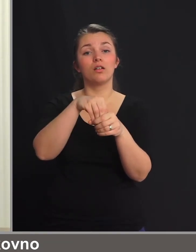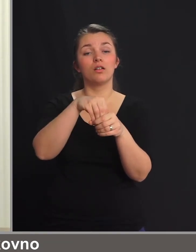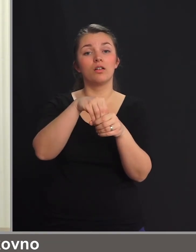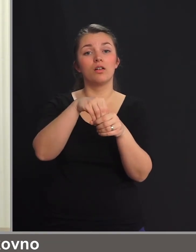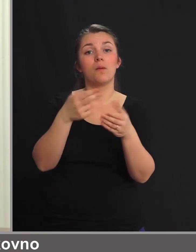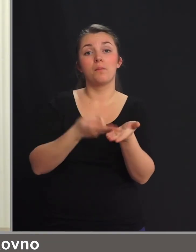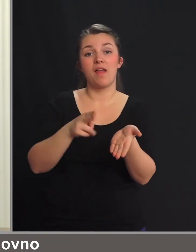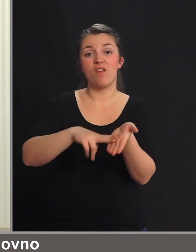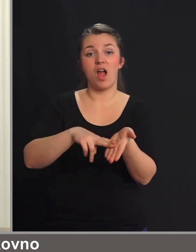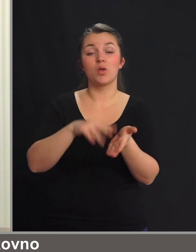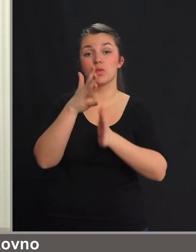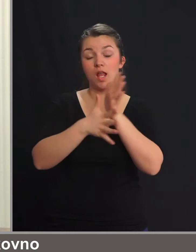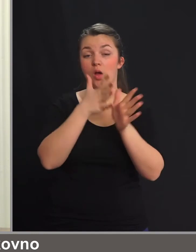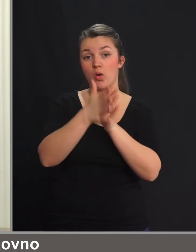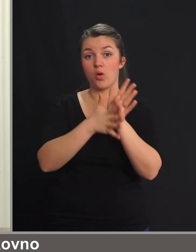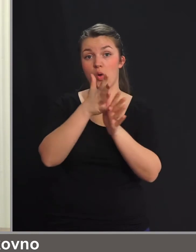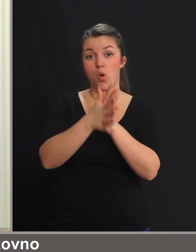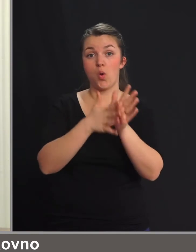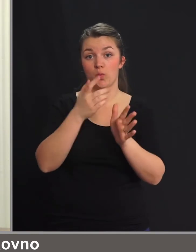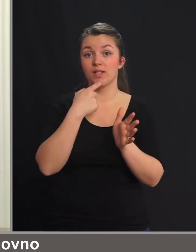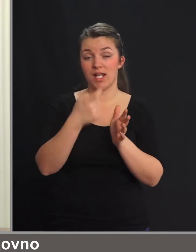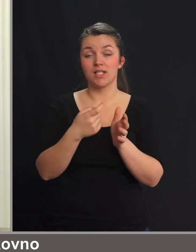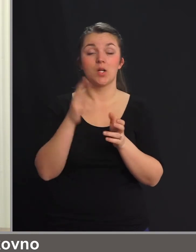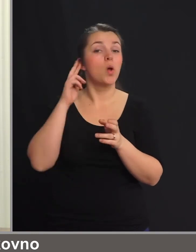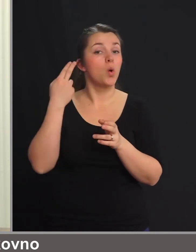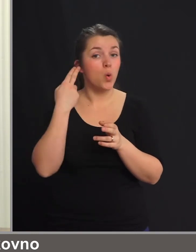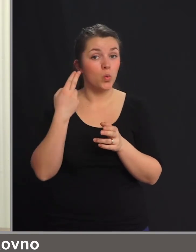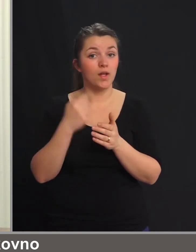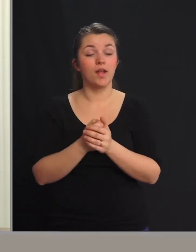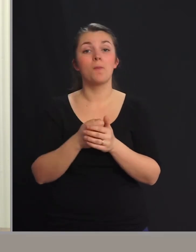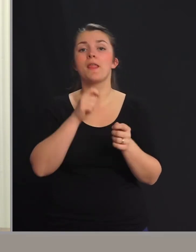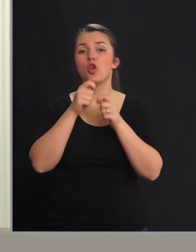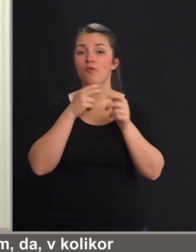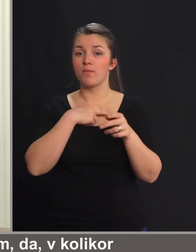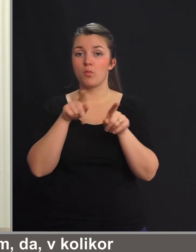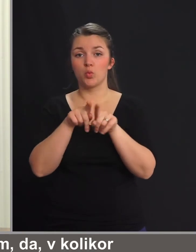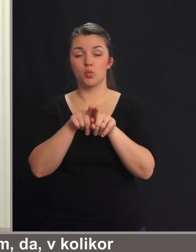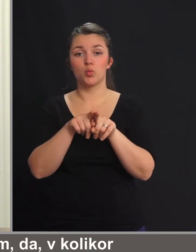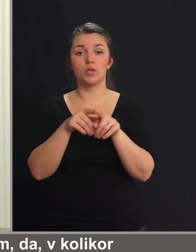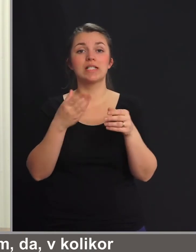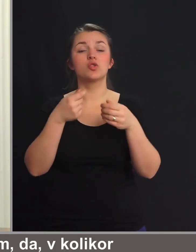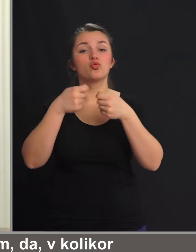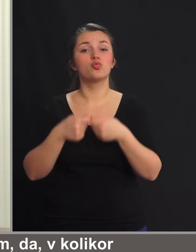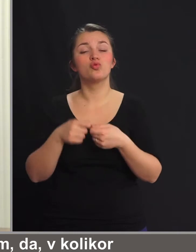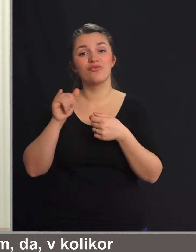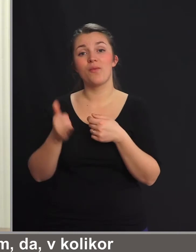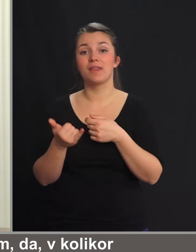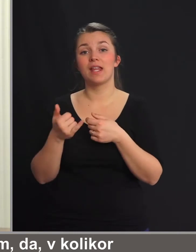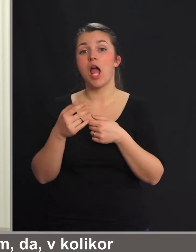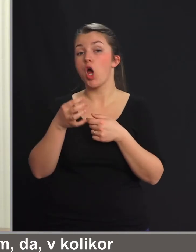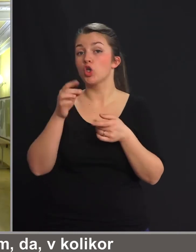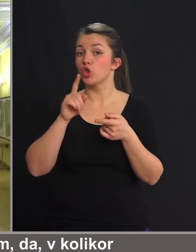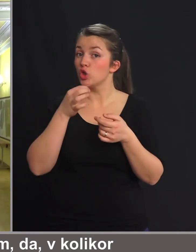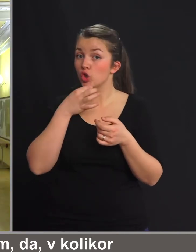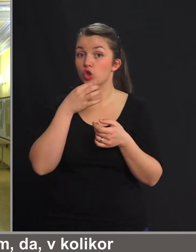z prevajanjem v znakovno govorico gluhih. Dogovor imamo tudi z društvom,